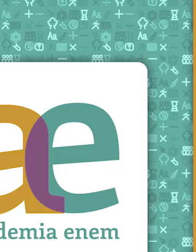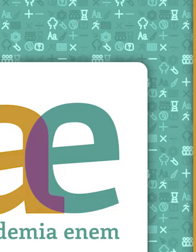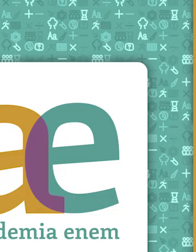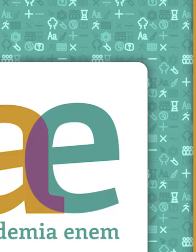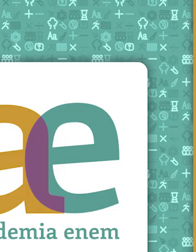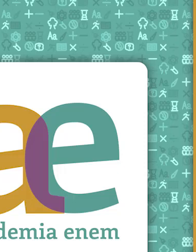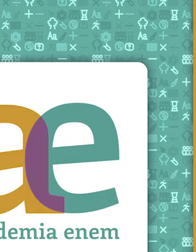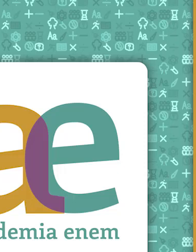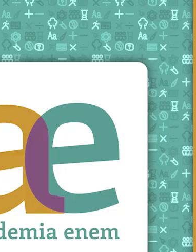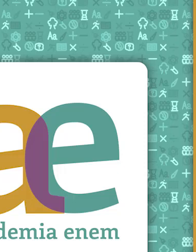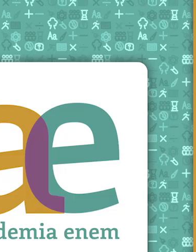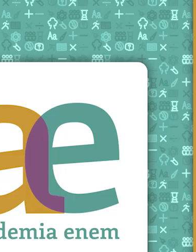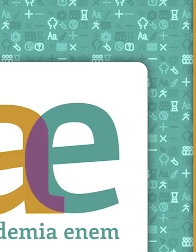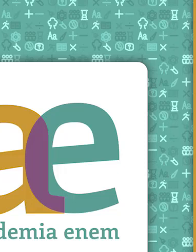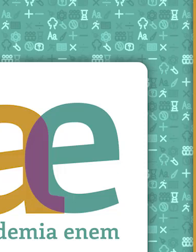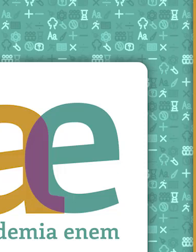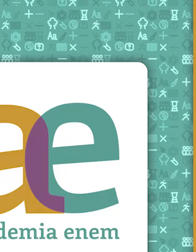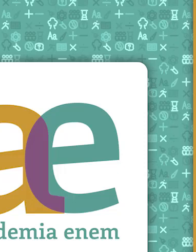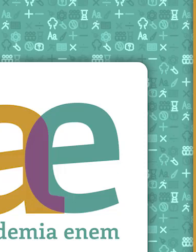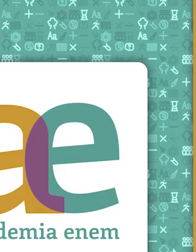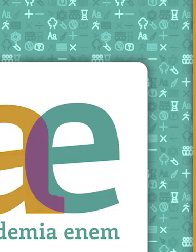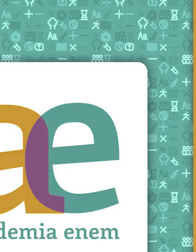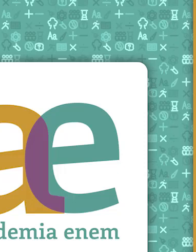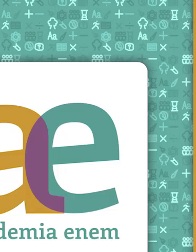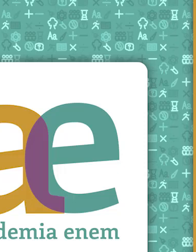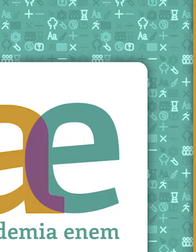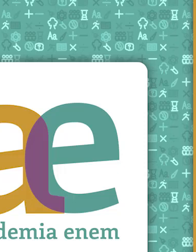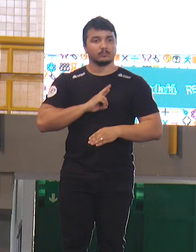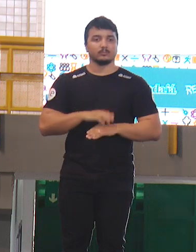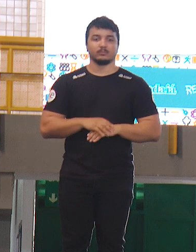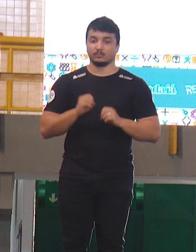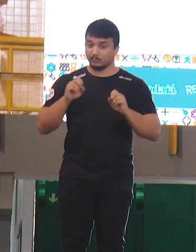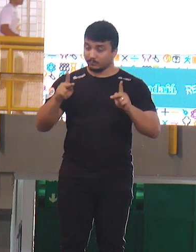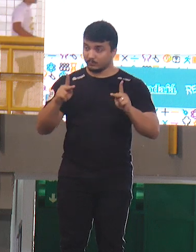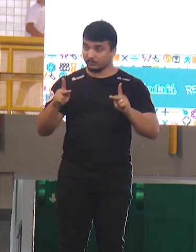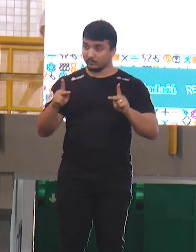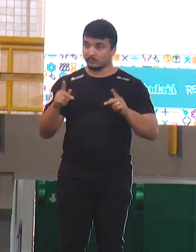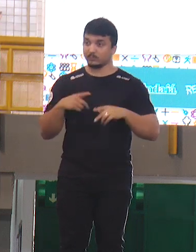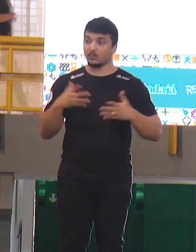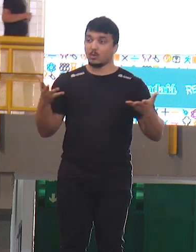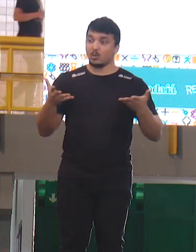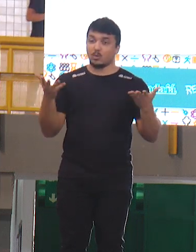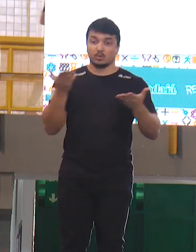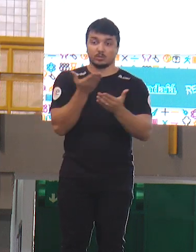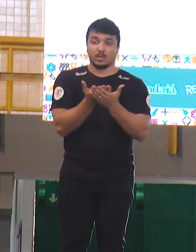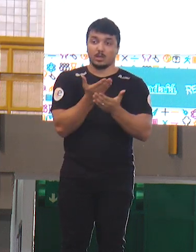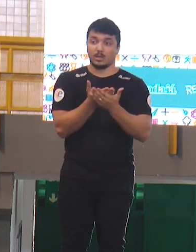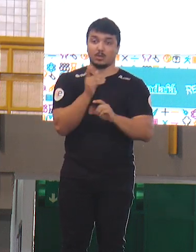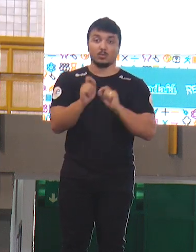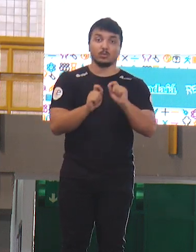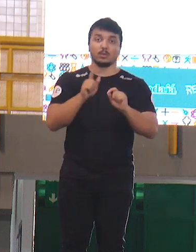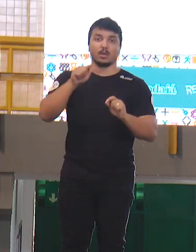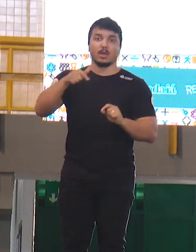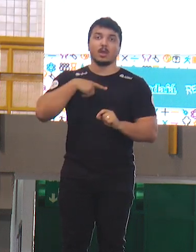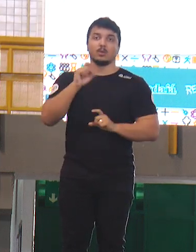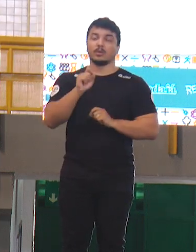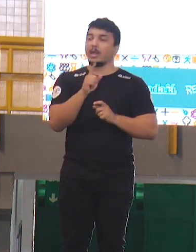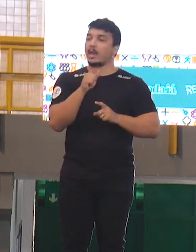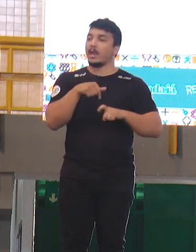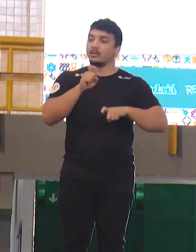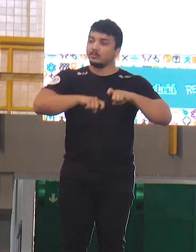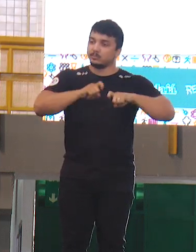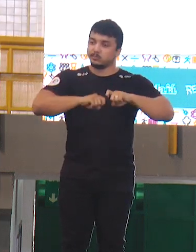É, Boa tarde, pessoal. Cadê vocês, cara? Eu tô aqui no Tudo bem? A aula hoje a gente vai falar sobre